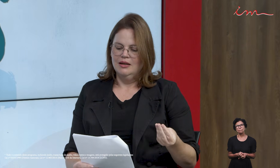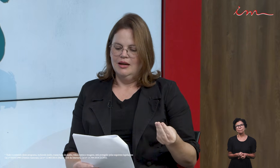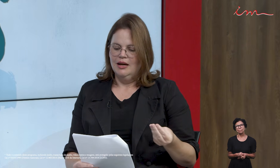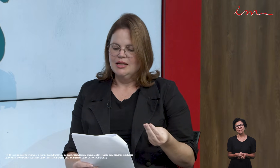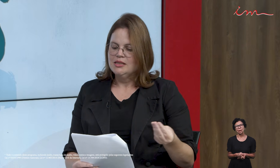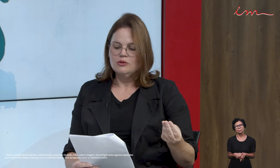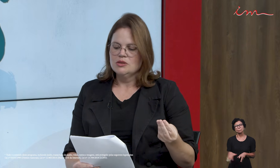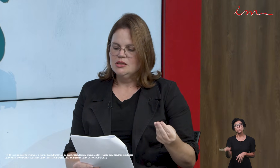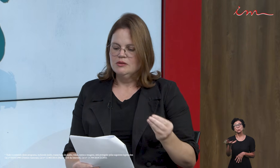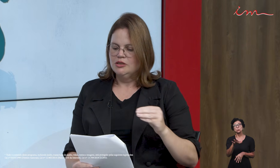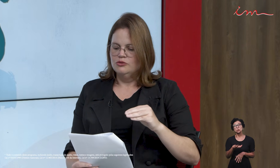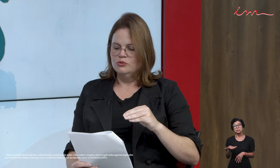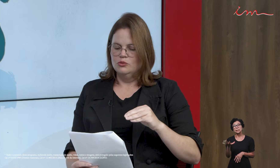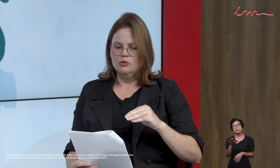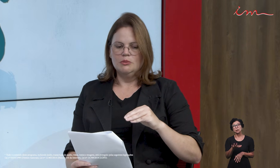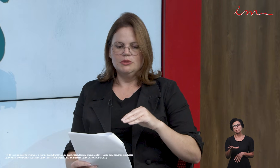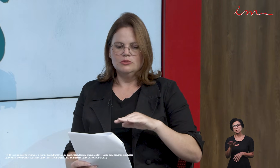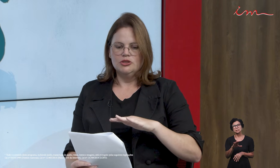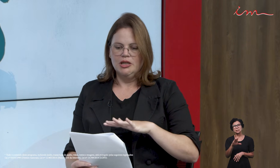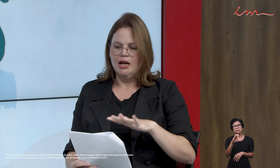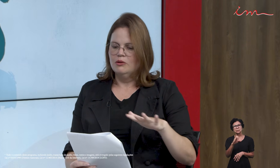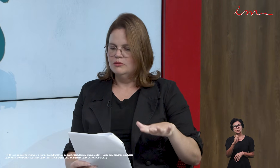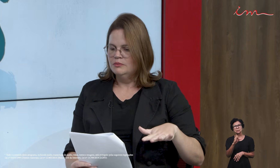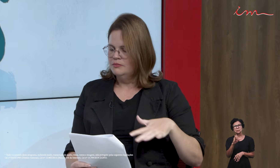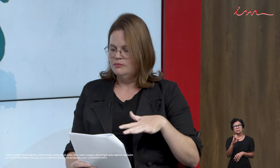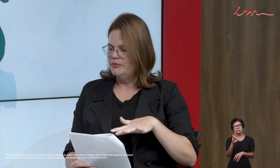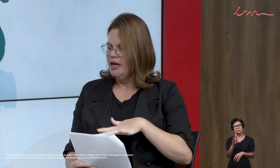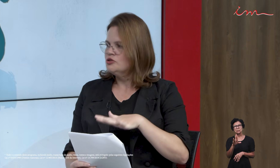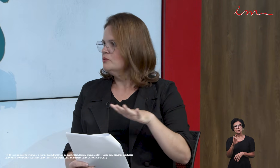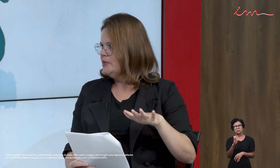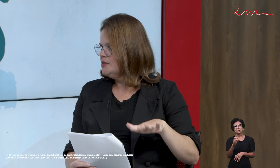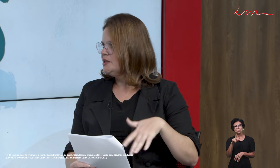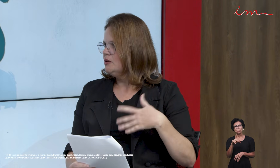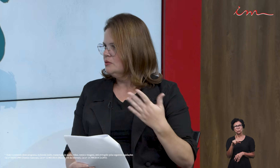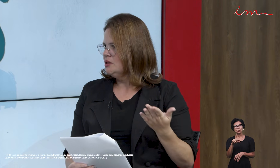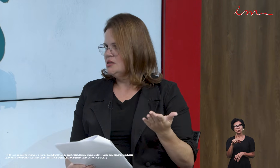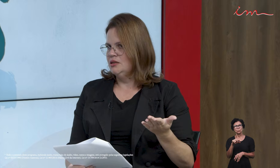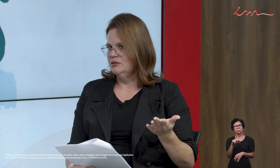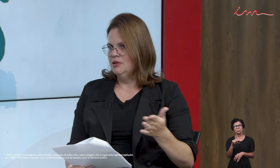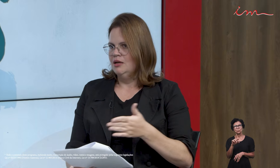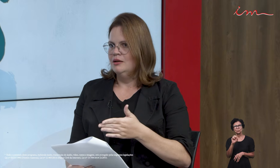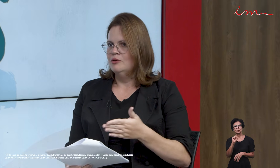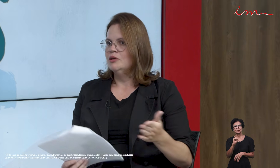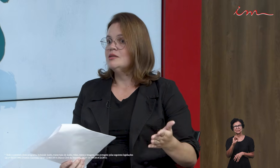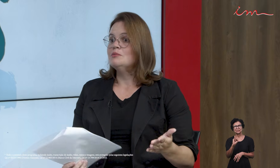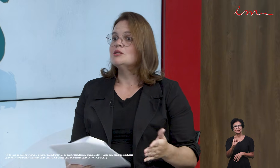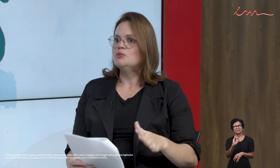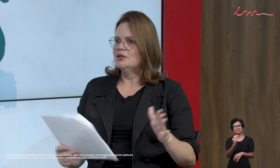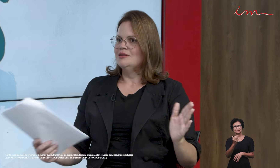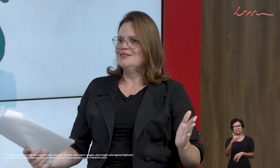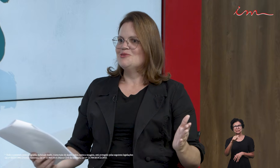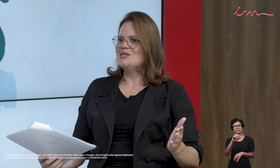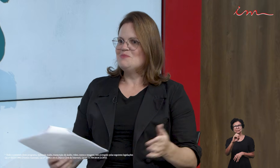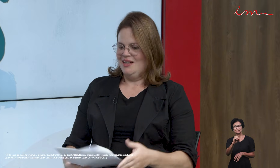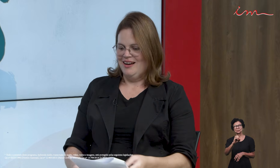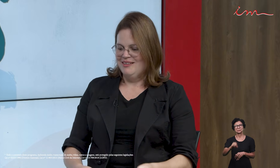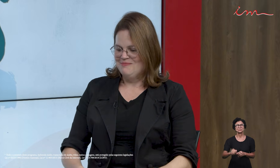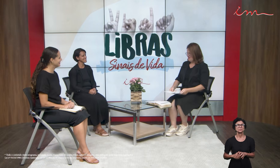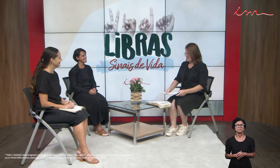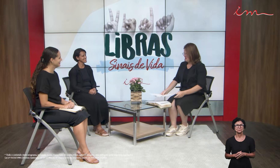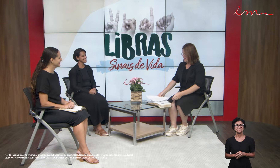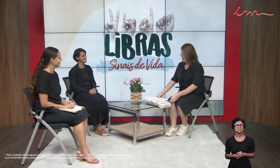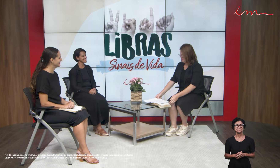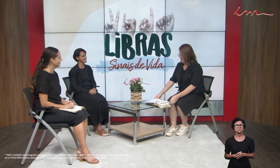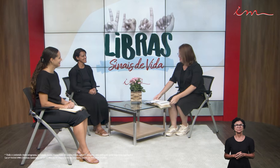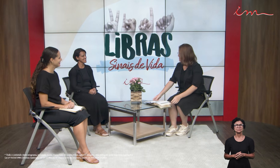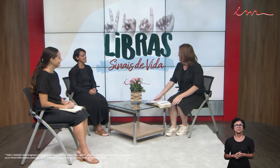seria a circuncisão, assim, no âmbito geral, médico mesmo, que acontecia? Quando as irmãs podem nos explicar